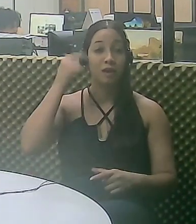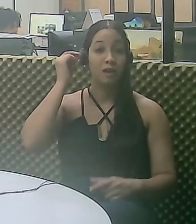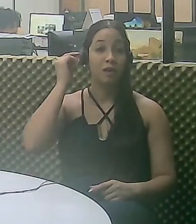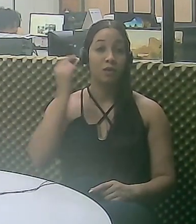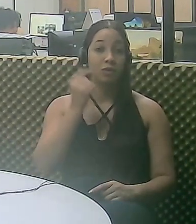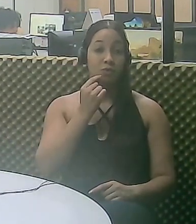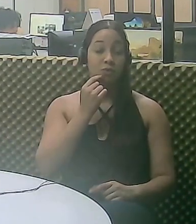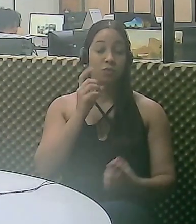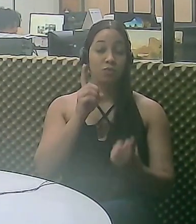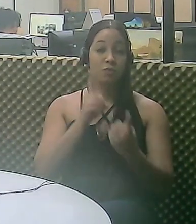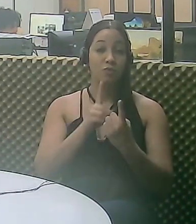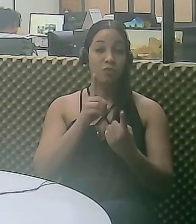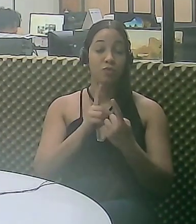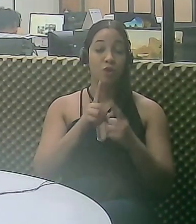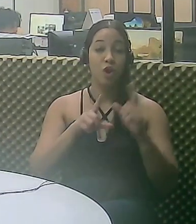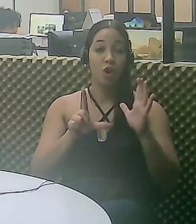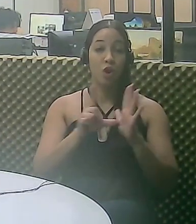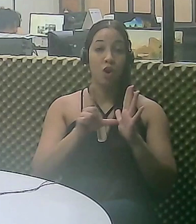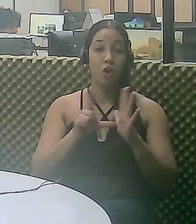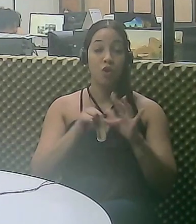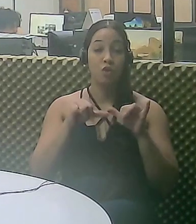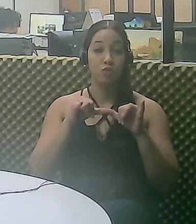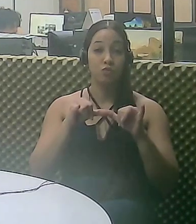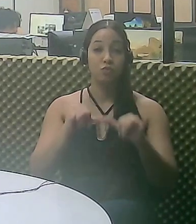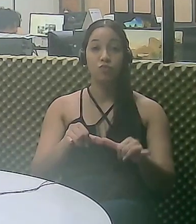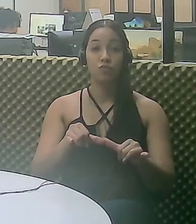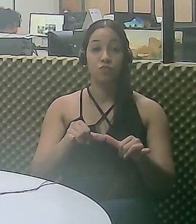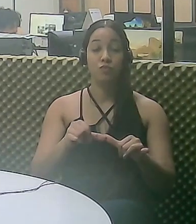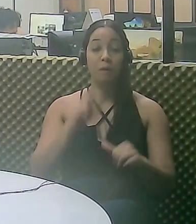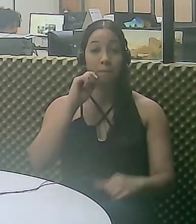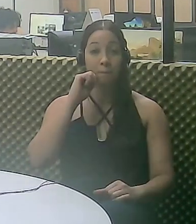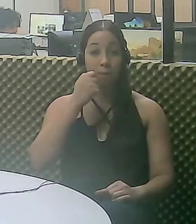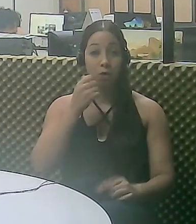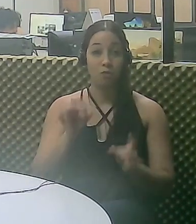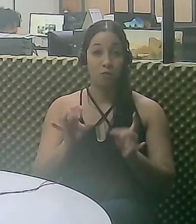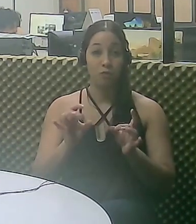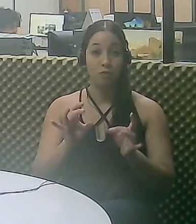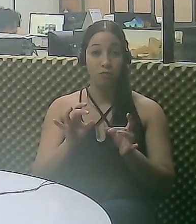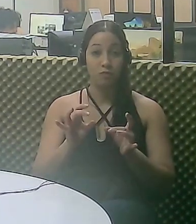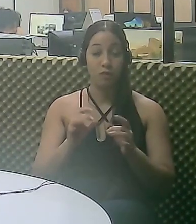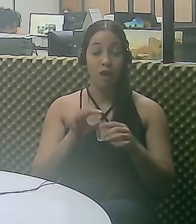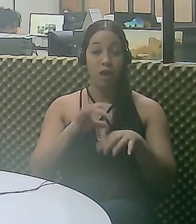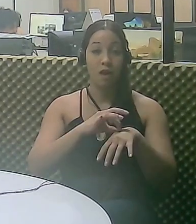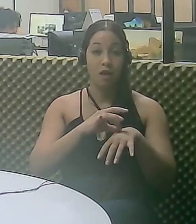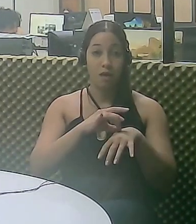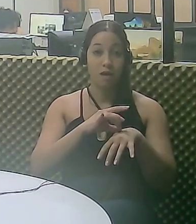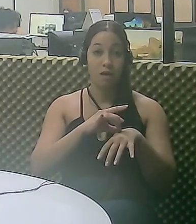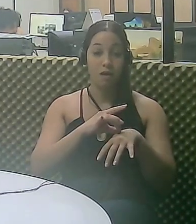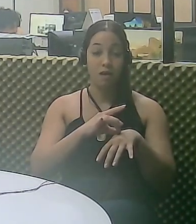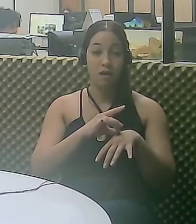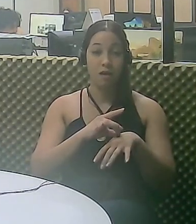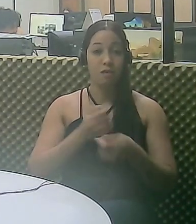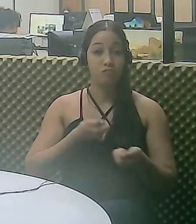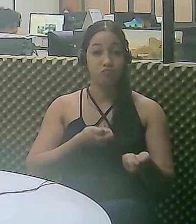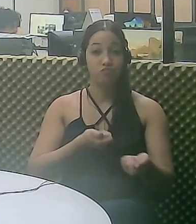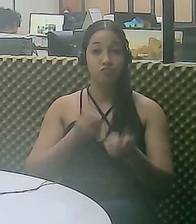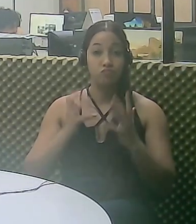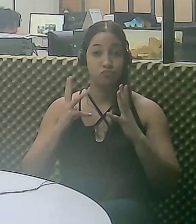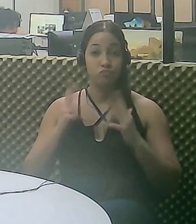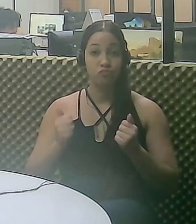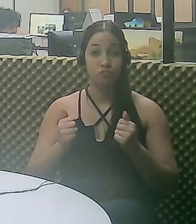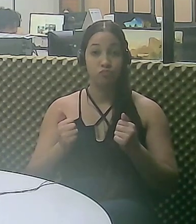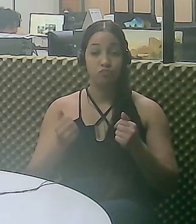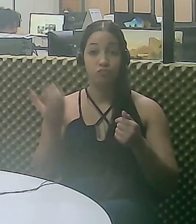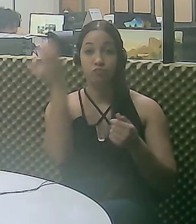telemarketing, atendente de lojas e mercados, atendente de padaria, ajudante de açougueiro, auxiliar de limpeza, repositor